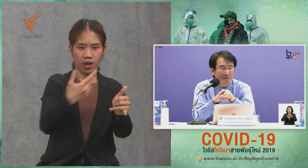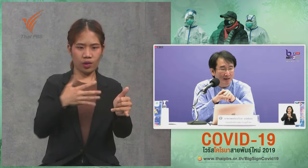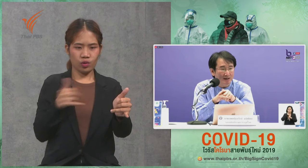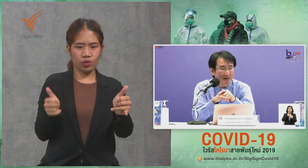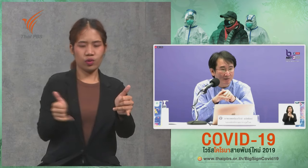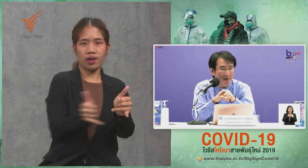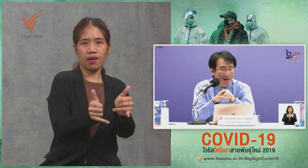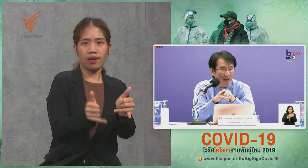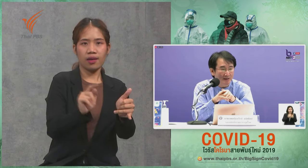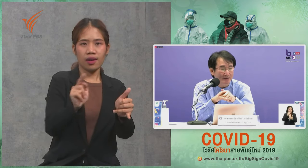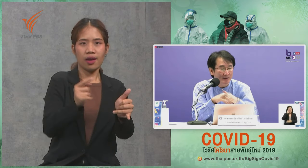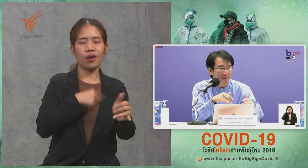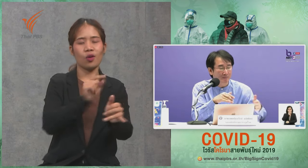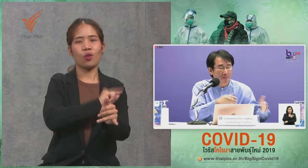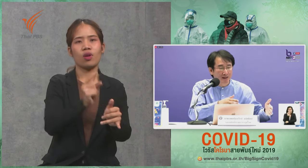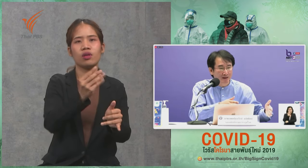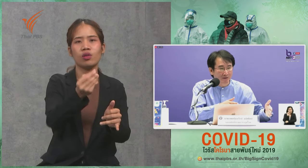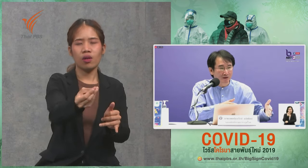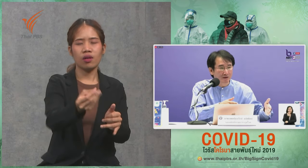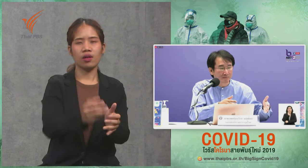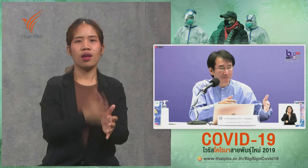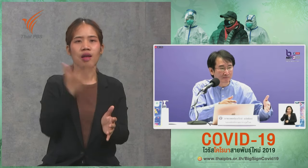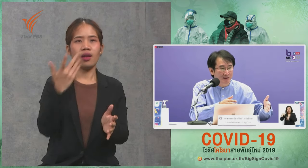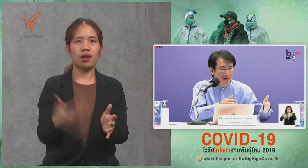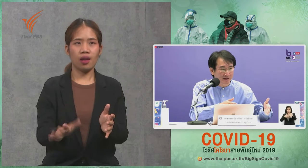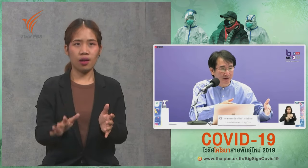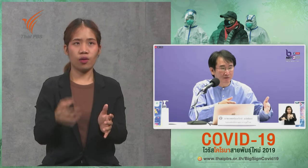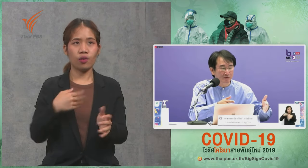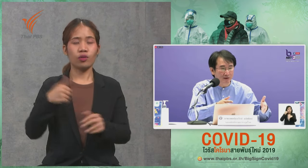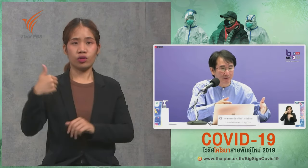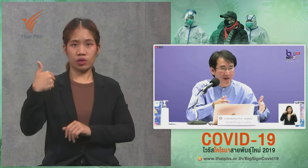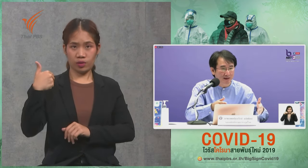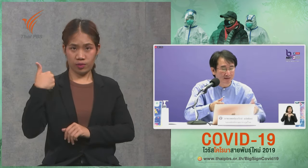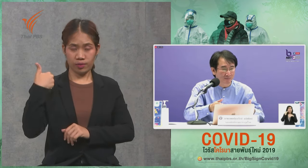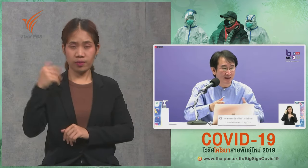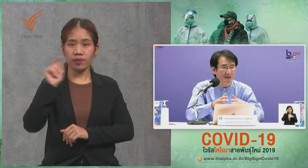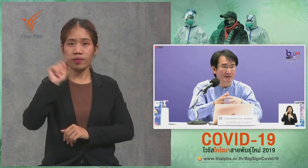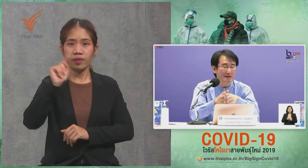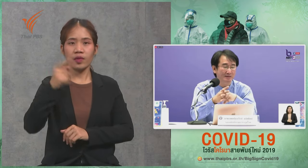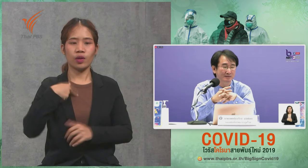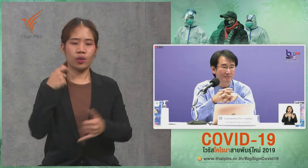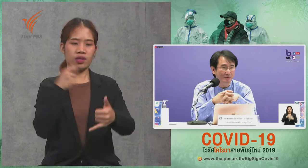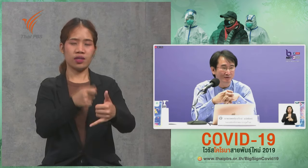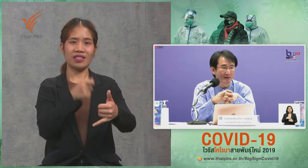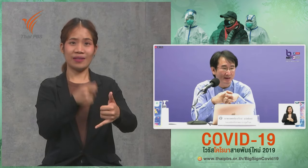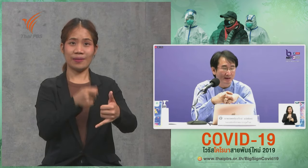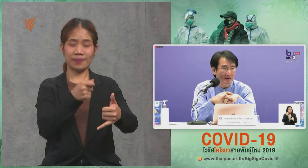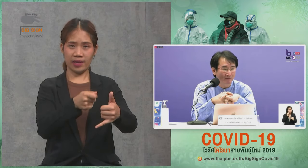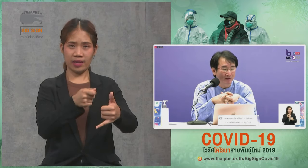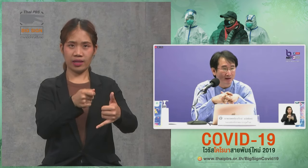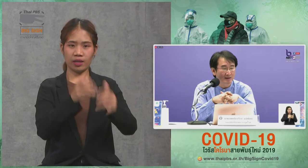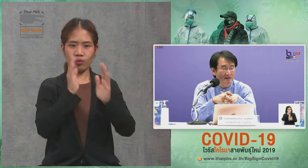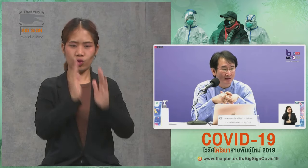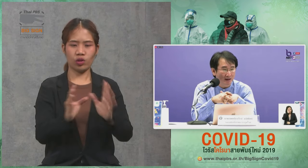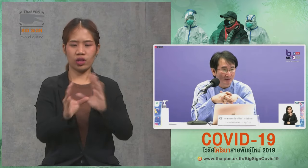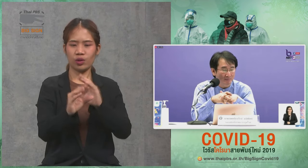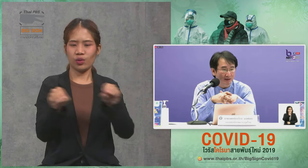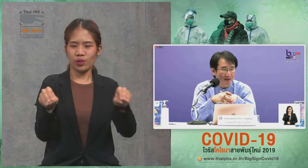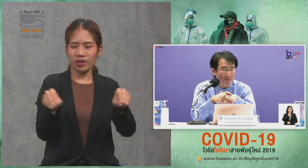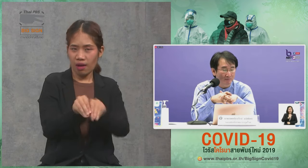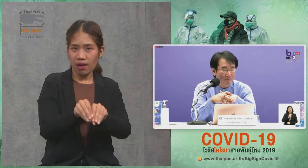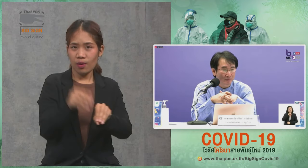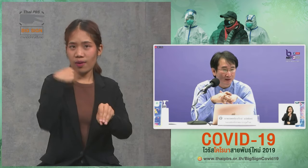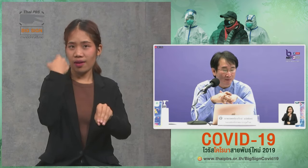วันที่เริ่มมีอาการคือวันไหนนะครับแล้วก็หลังจากนั้นก็คงจะมาสัมภาษณ์กันผู้สัมผัสเนี่ยนะครับว่า